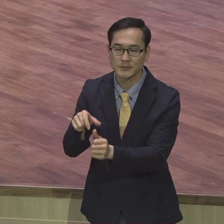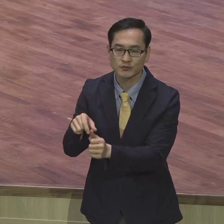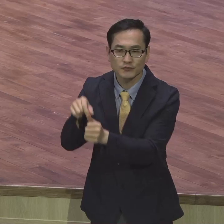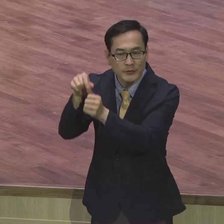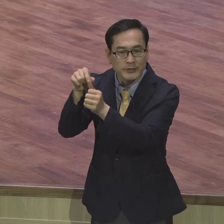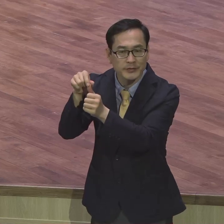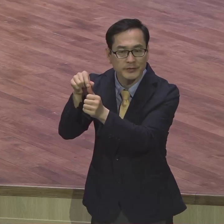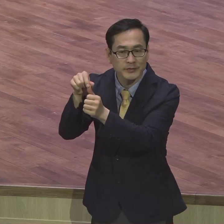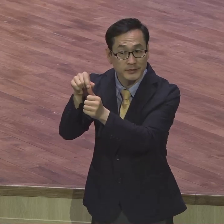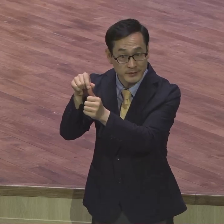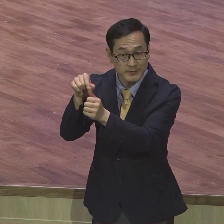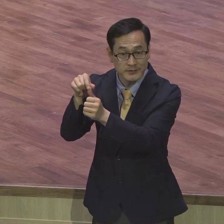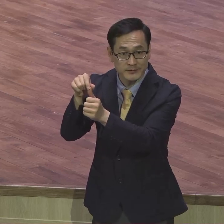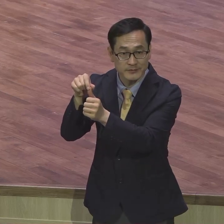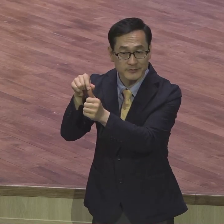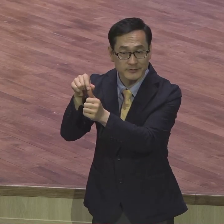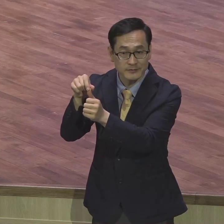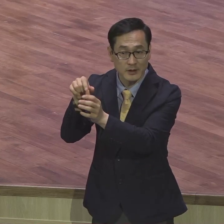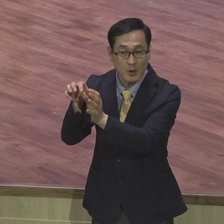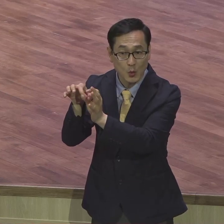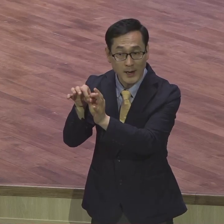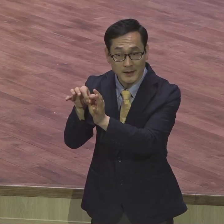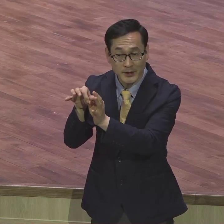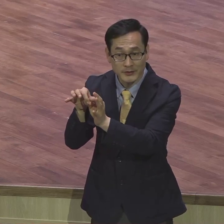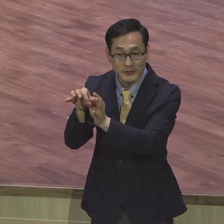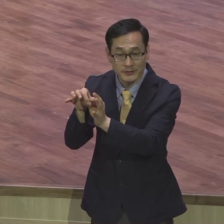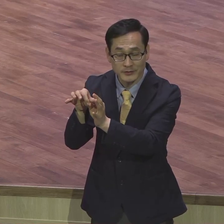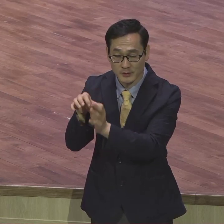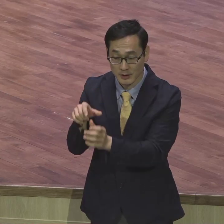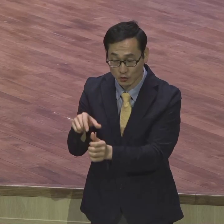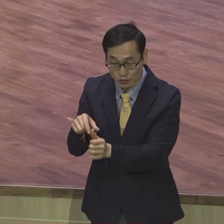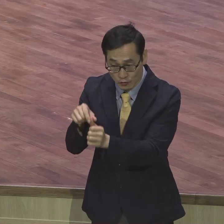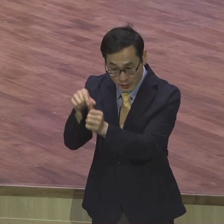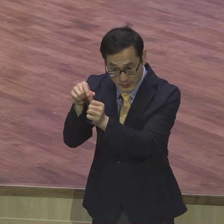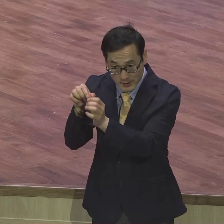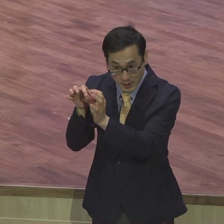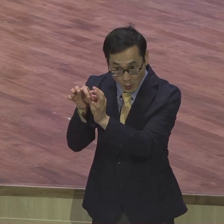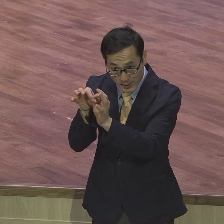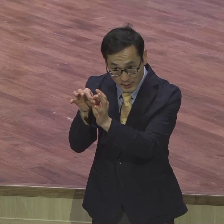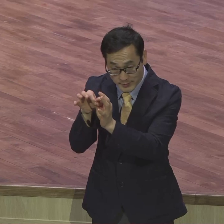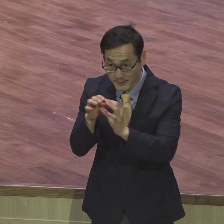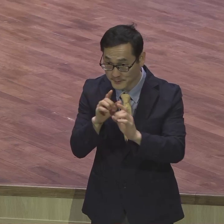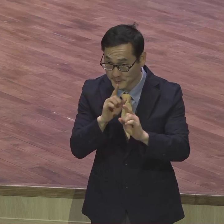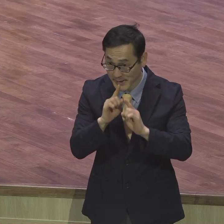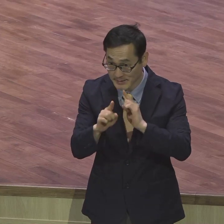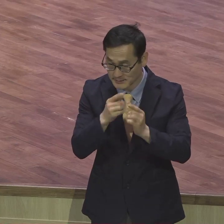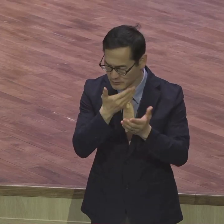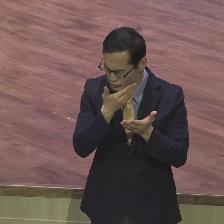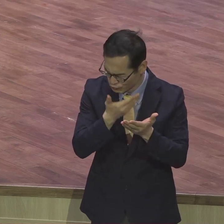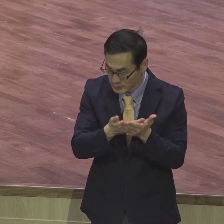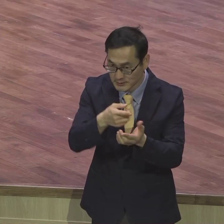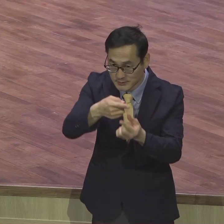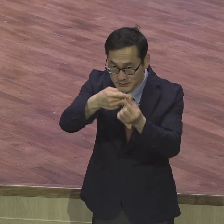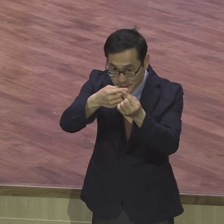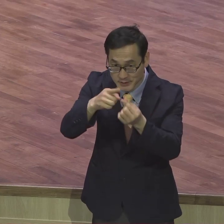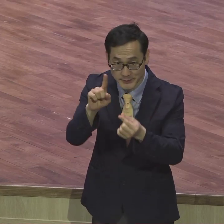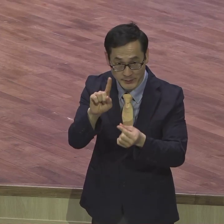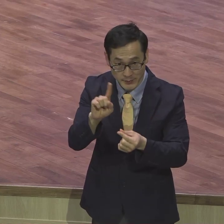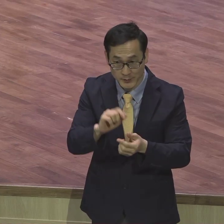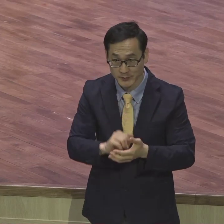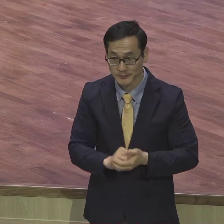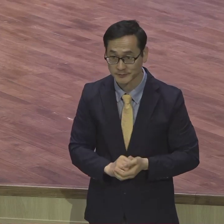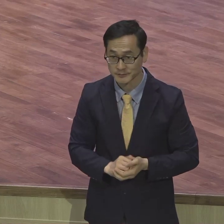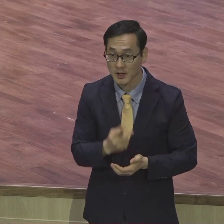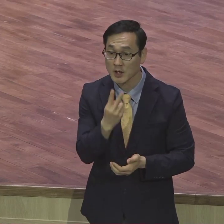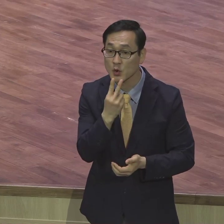문제, 구원의 문제의 가장 중요한 말씀이 무엇이냐라고 질문을 하면